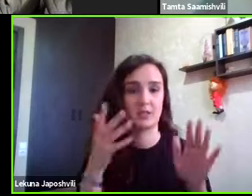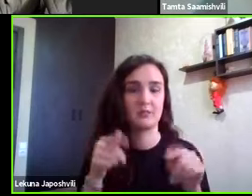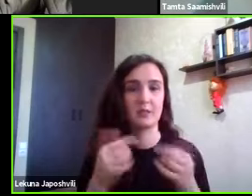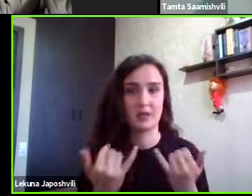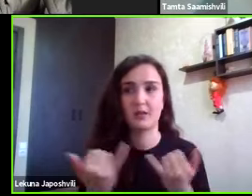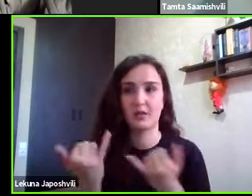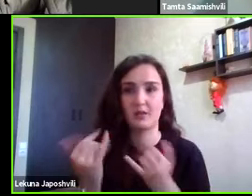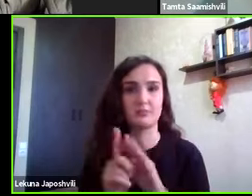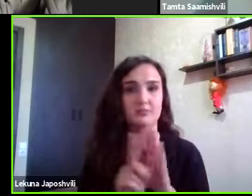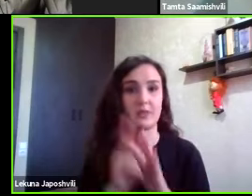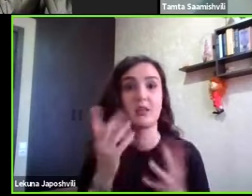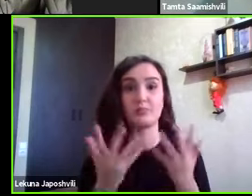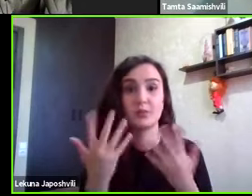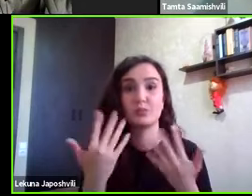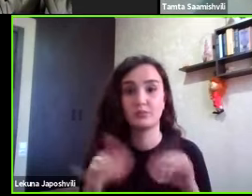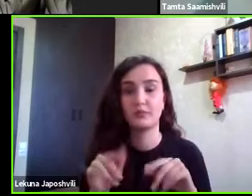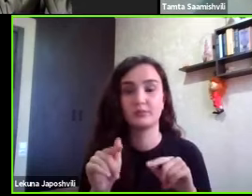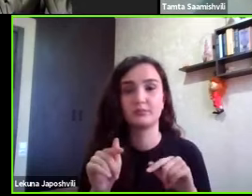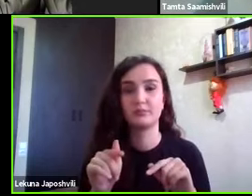რომ ალბათ უკვე